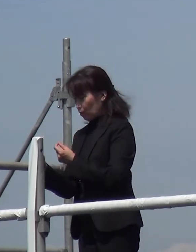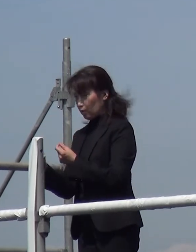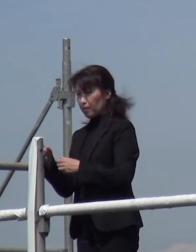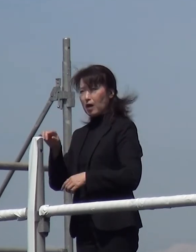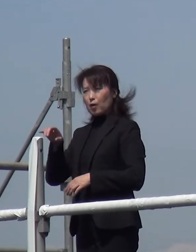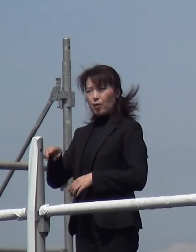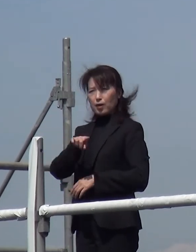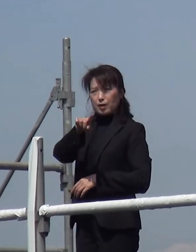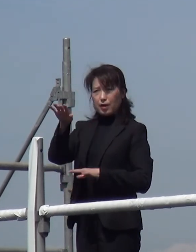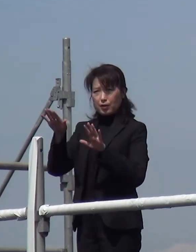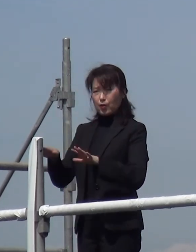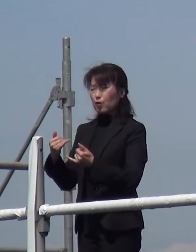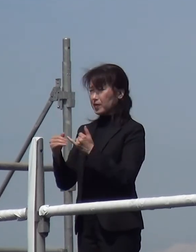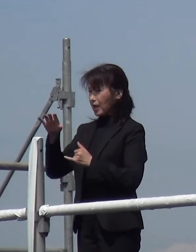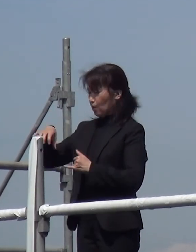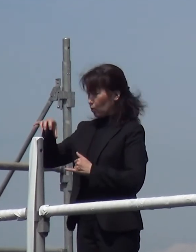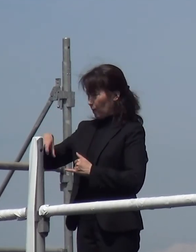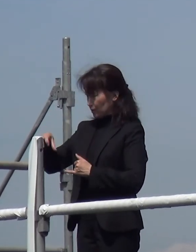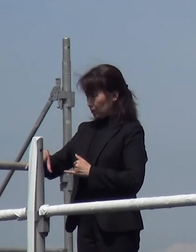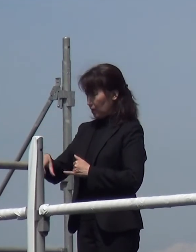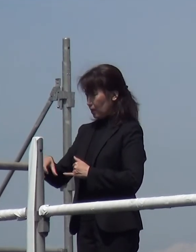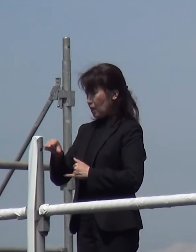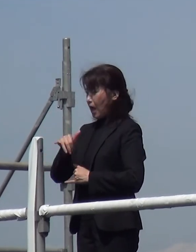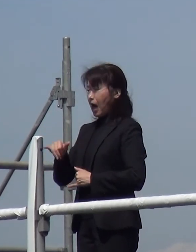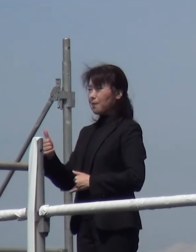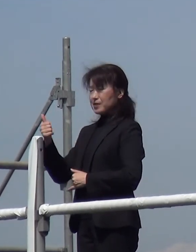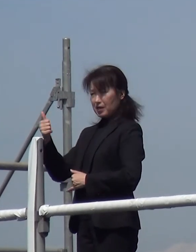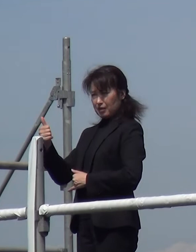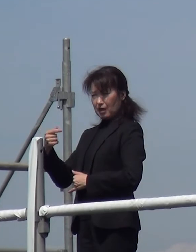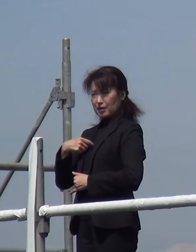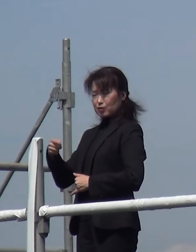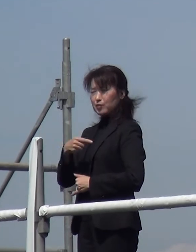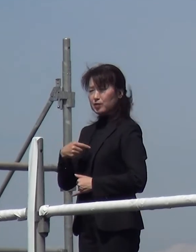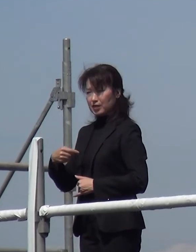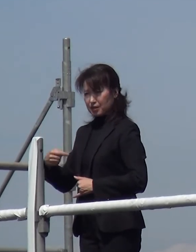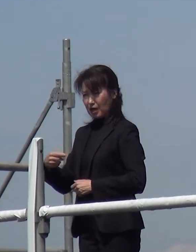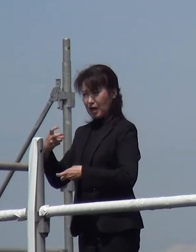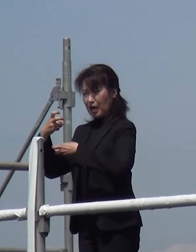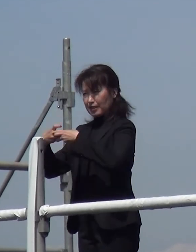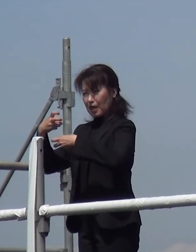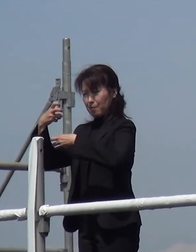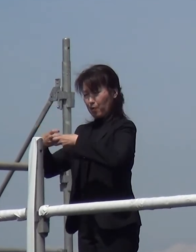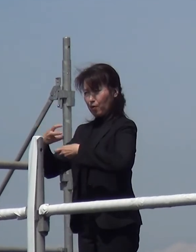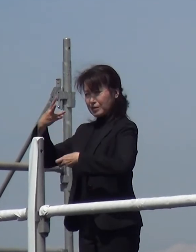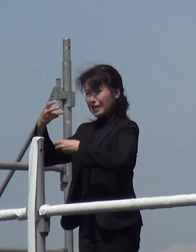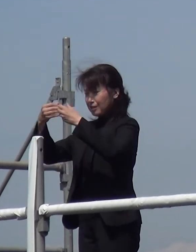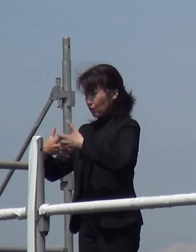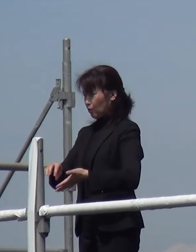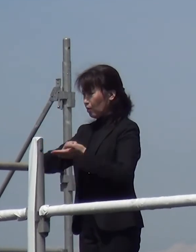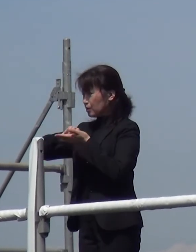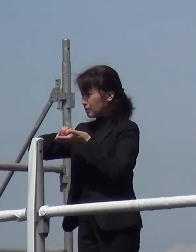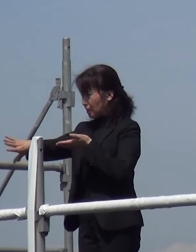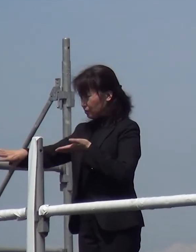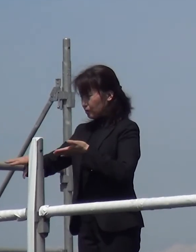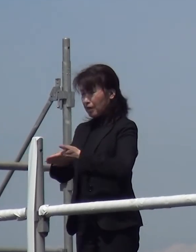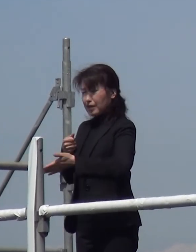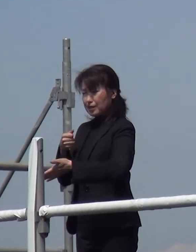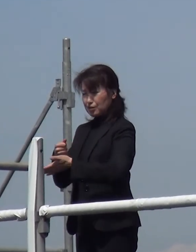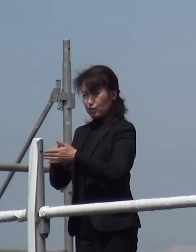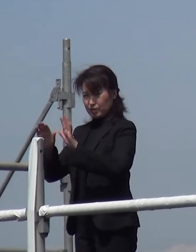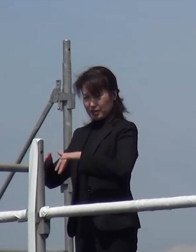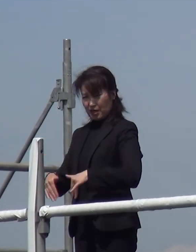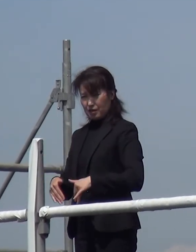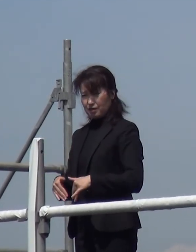ういう場所で彼がはっきり自分たちが憲法三条を捨て去る決意をした